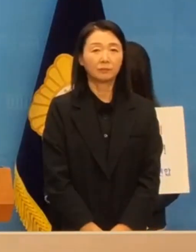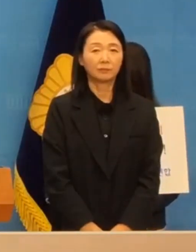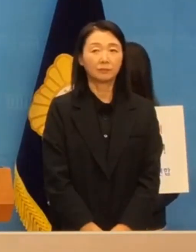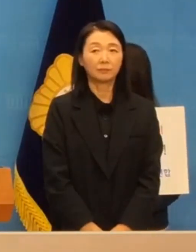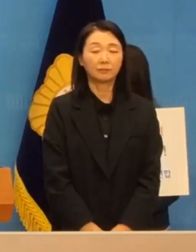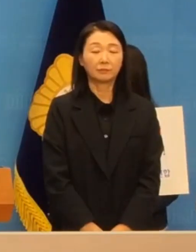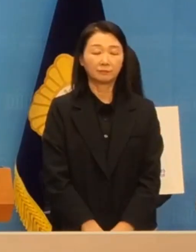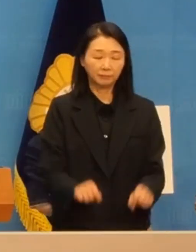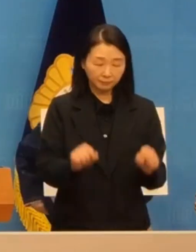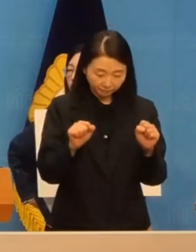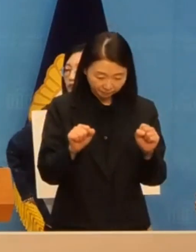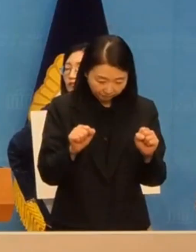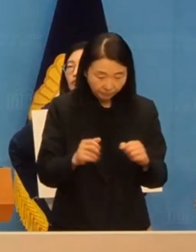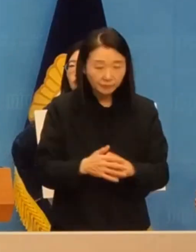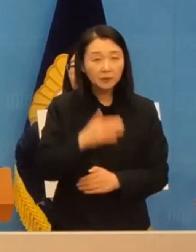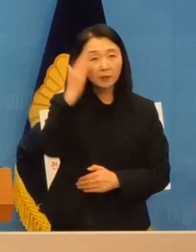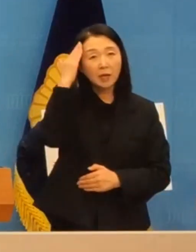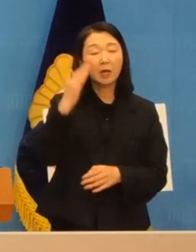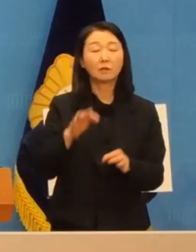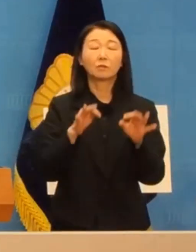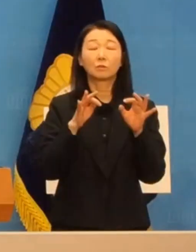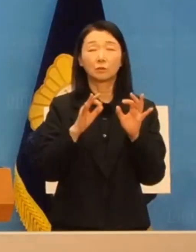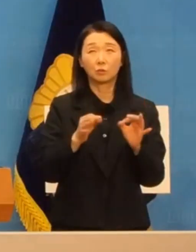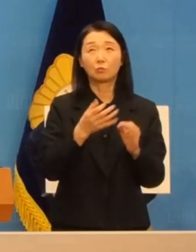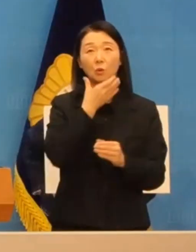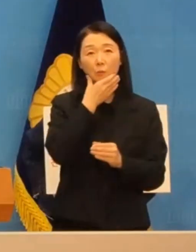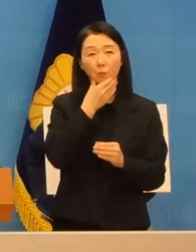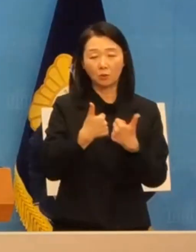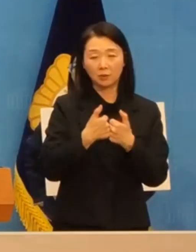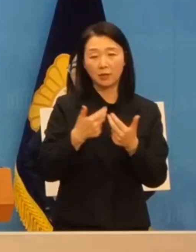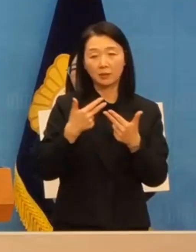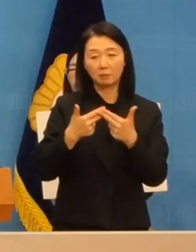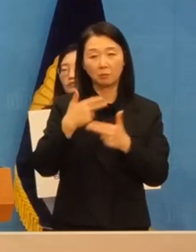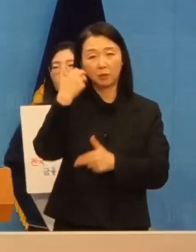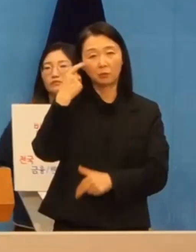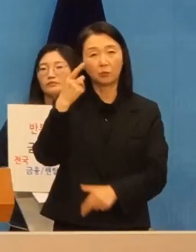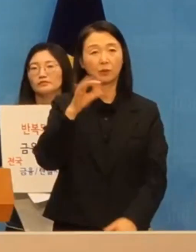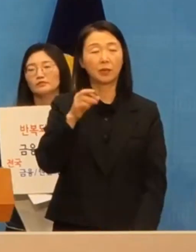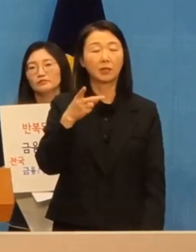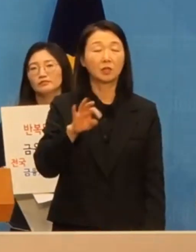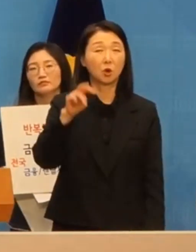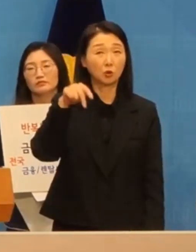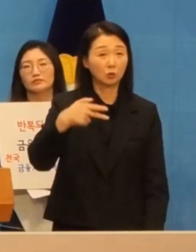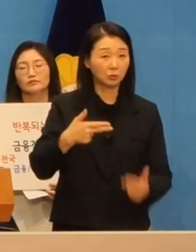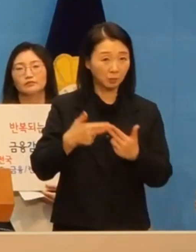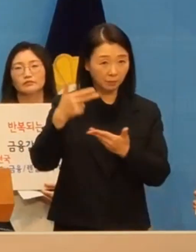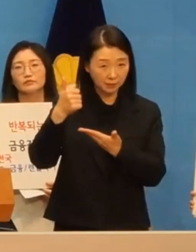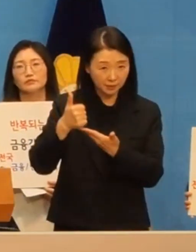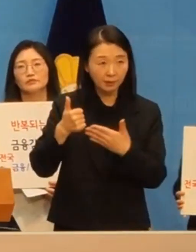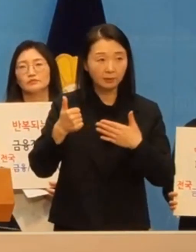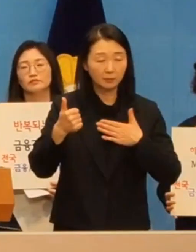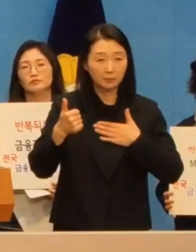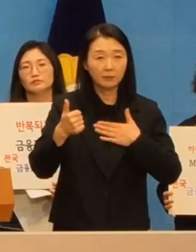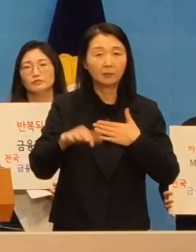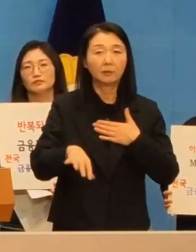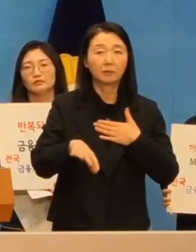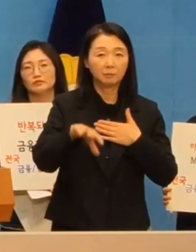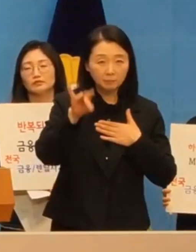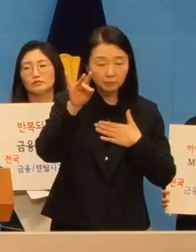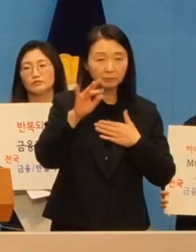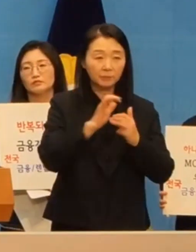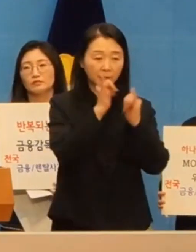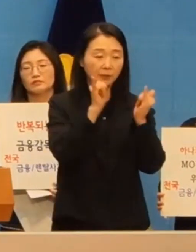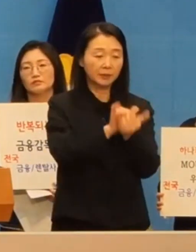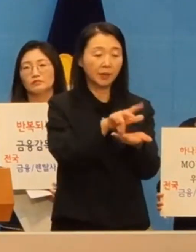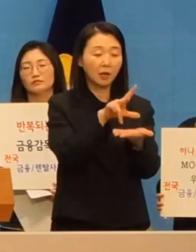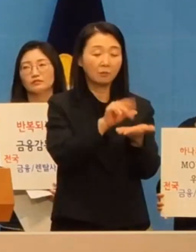예, 안녕하십니까. 한국금융복지상담협회 강명수 협회장입니다. 먼저 심각한 사회